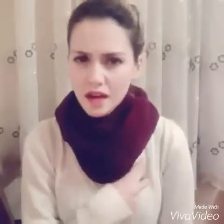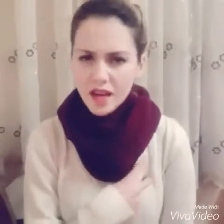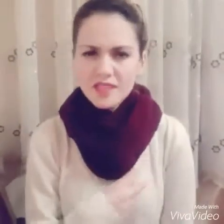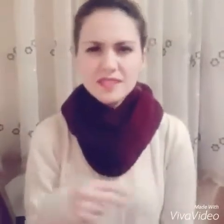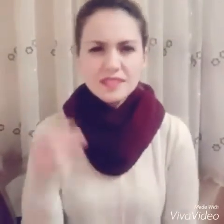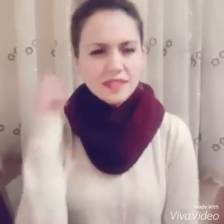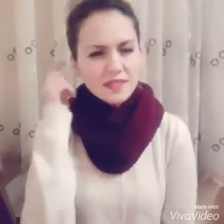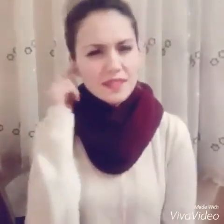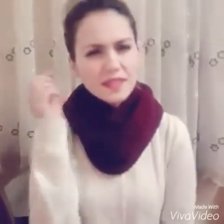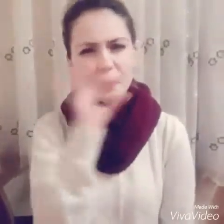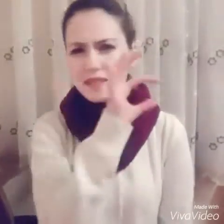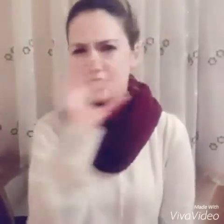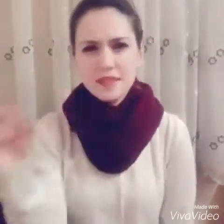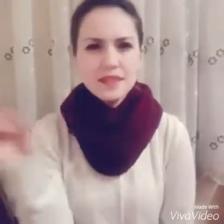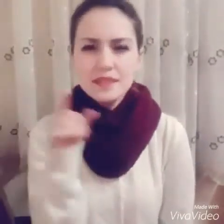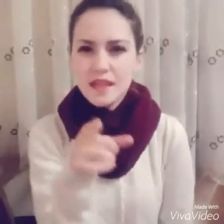Aşk sessizliğine